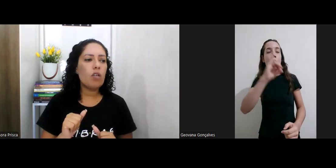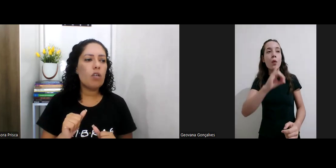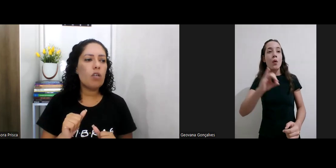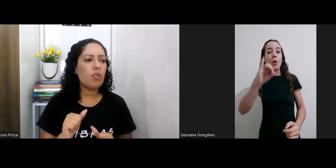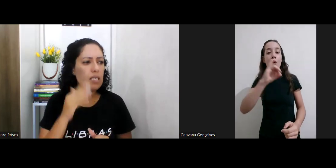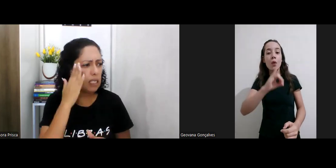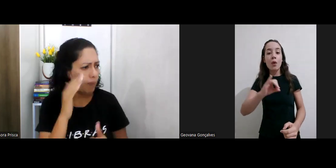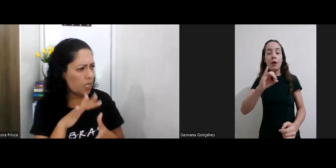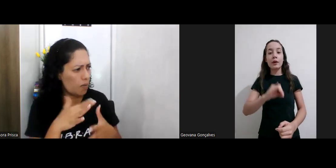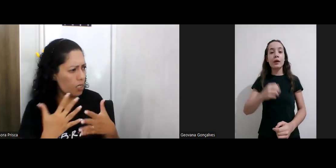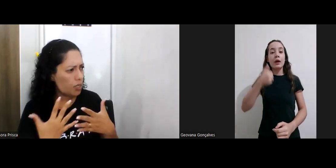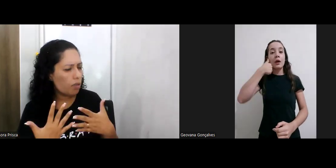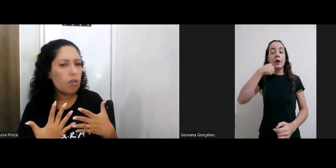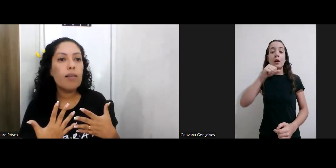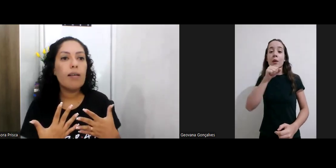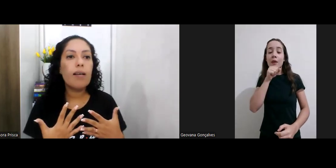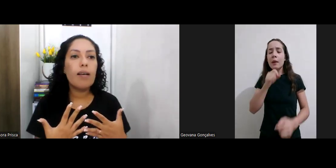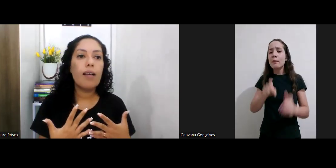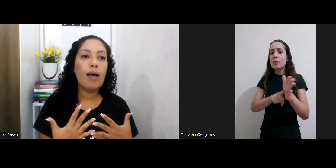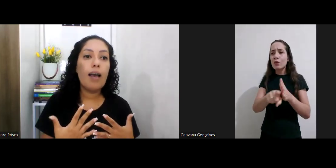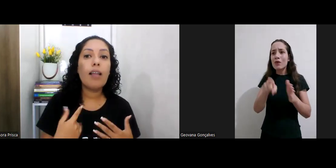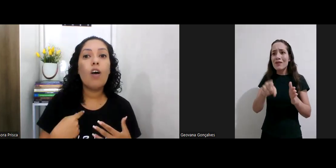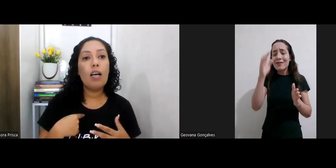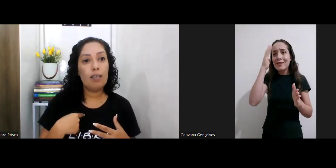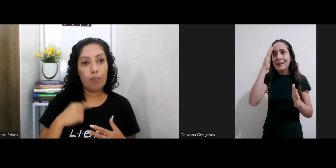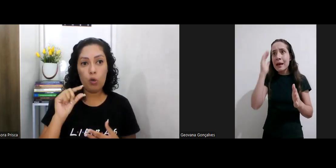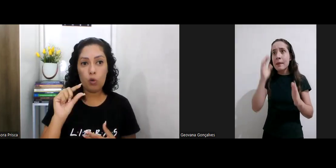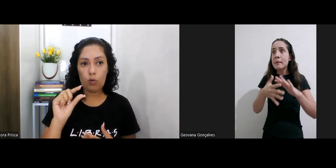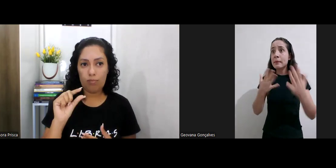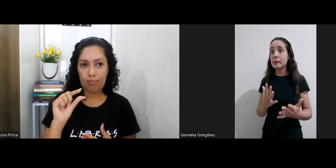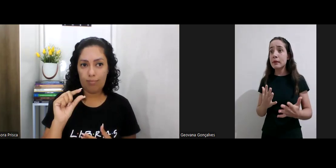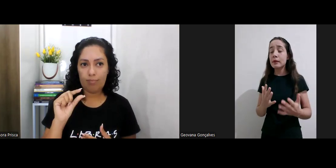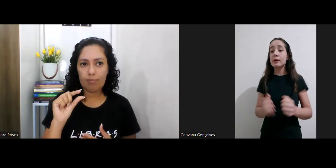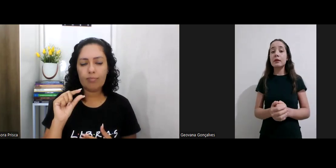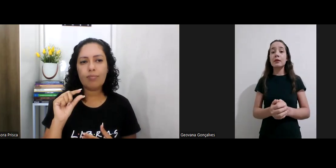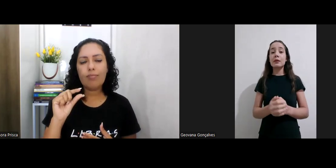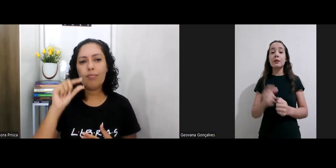Imediatamente a mãe virou e falou assim: Você sabe Libras? Aí ela, olha, pouco,